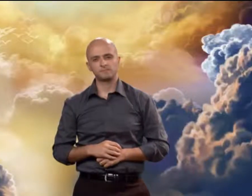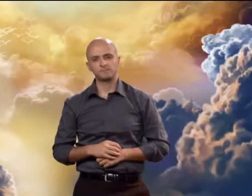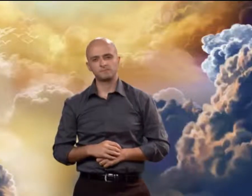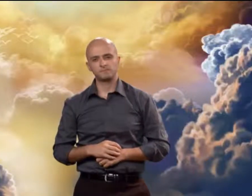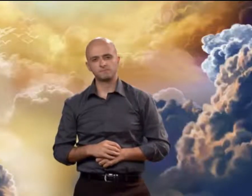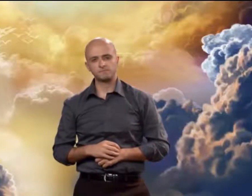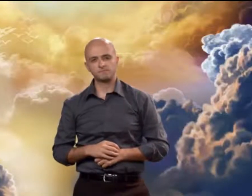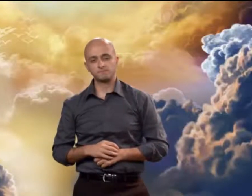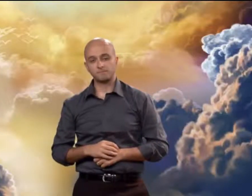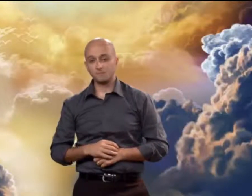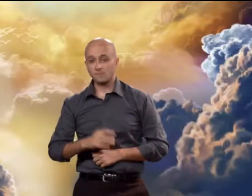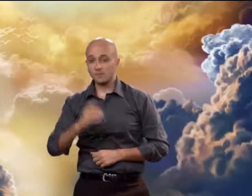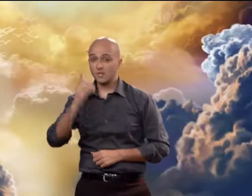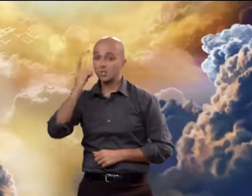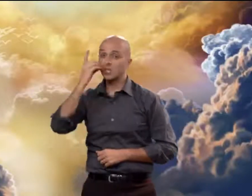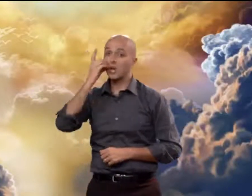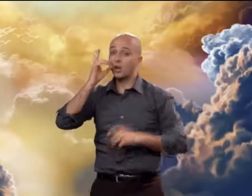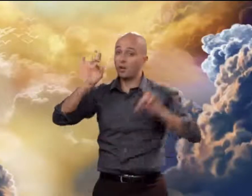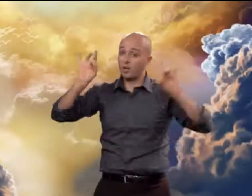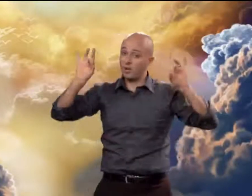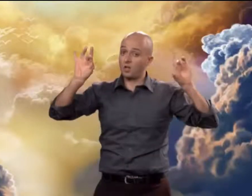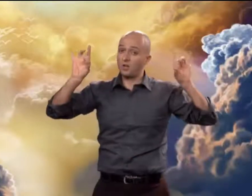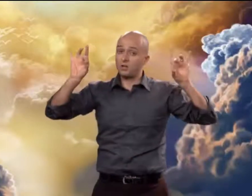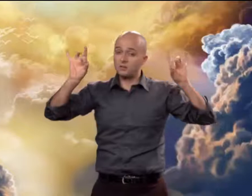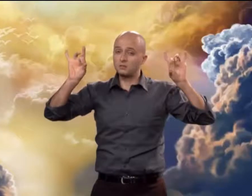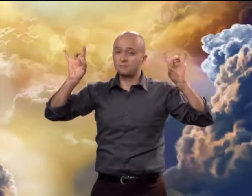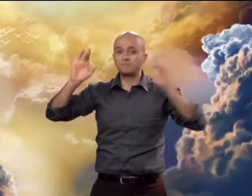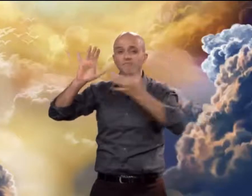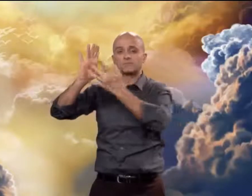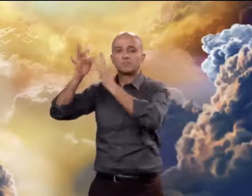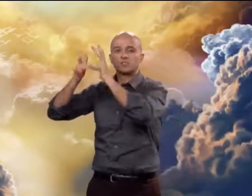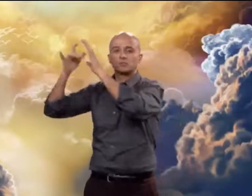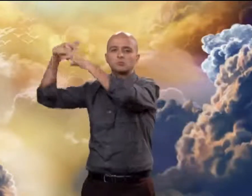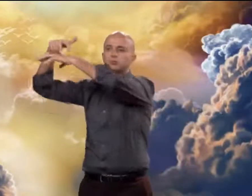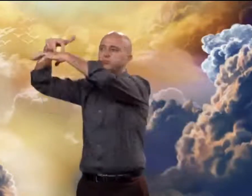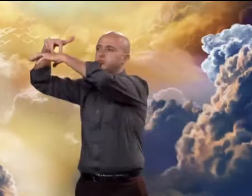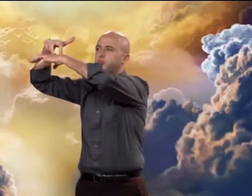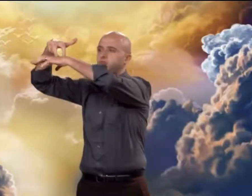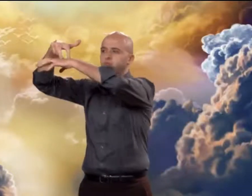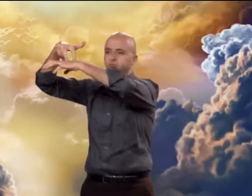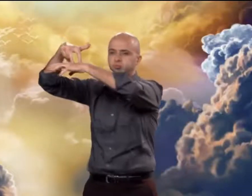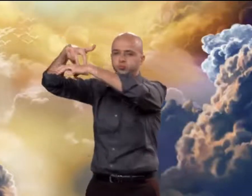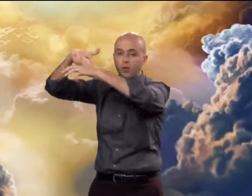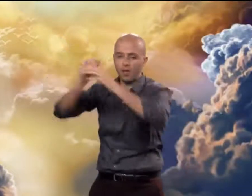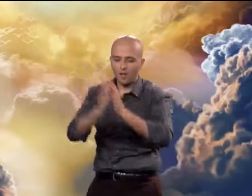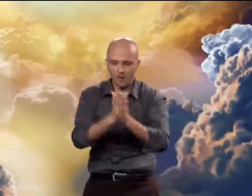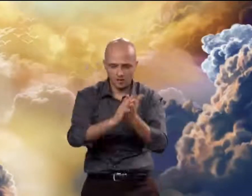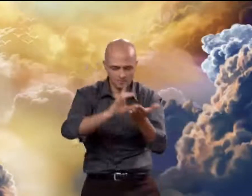ouro. O Senhor confia os seus segredos aos que o temem e os leva a conhecer a sua aliança.